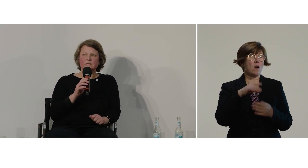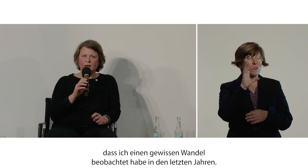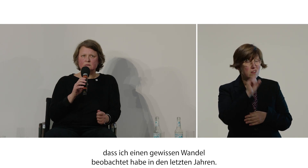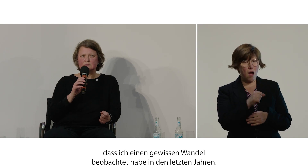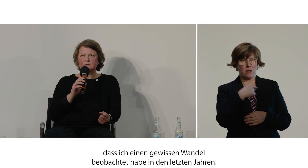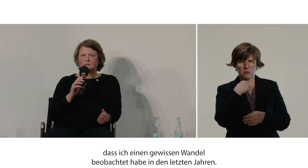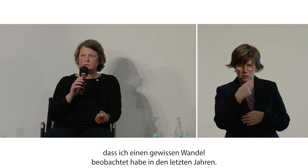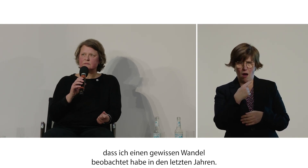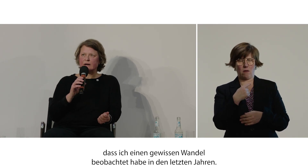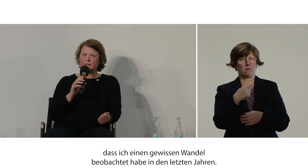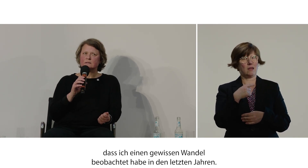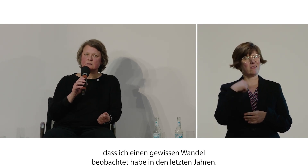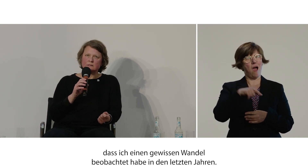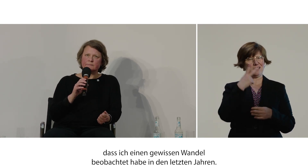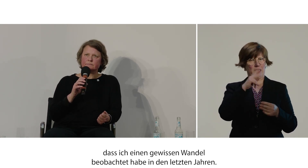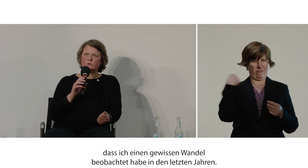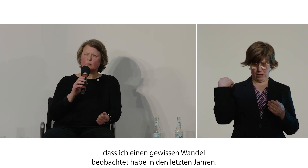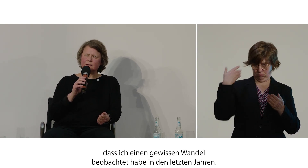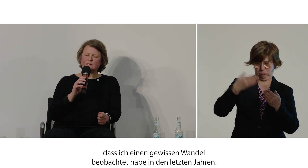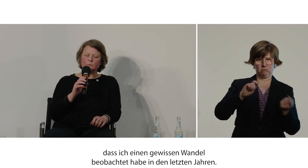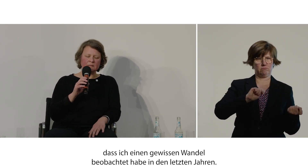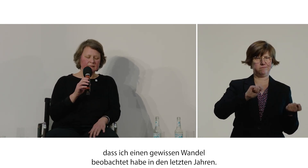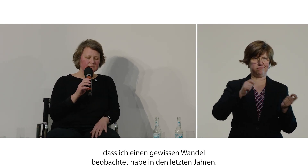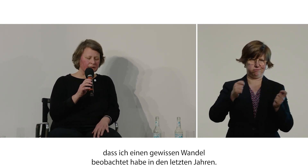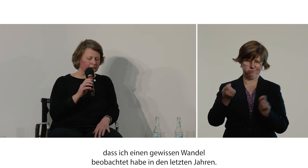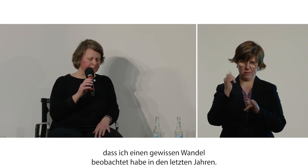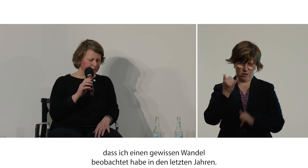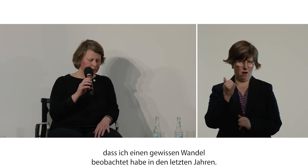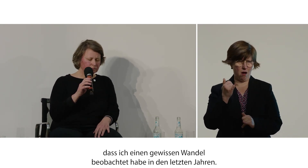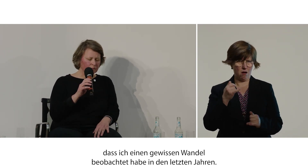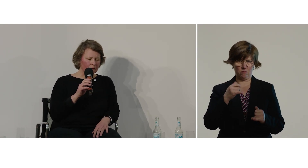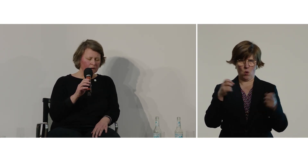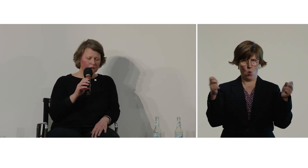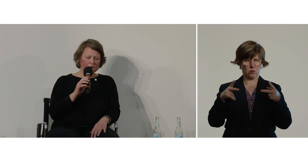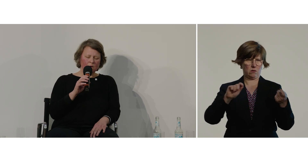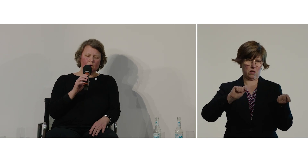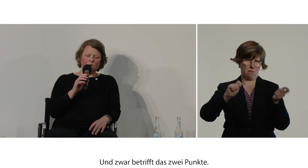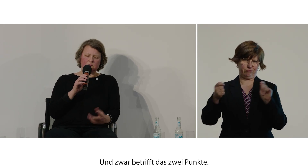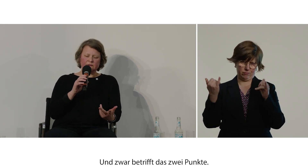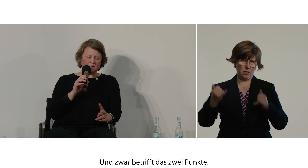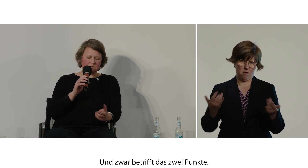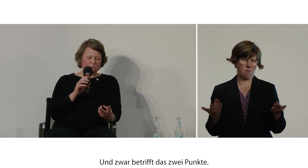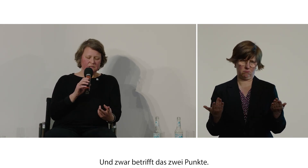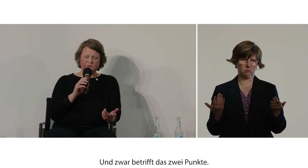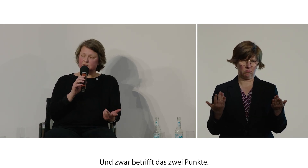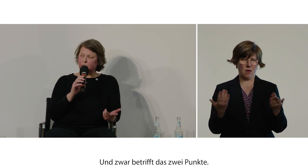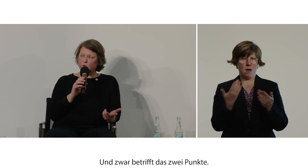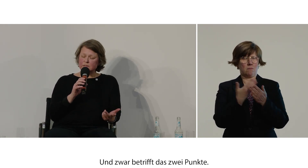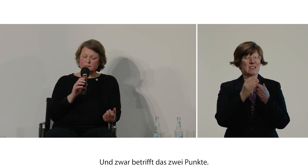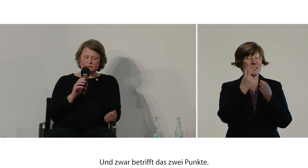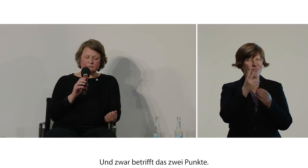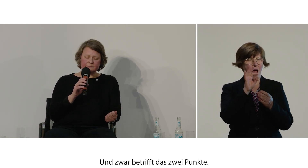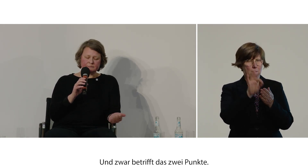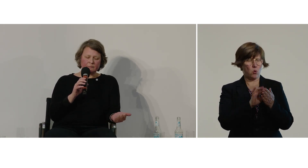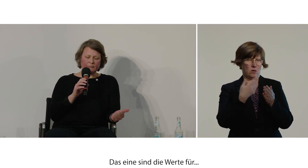sagen, dass ich einen gewissen Wandel beobachtet habe in den letzten Jahren. Und zwar betrifft es zwei